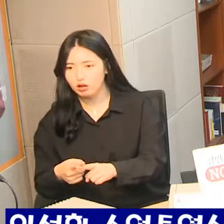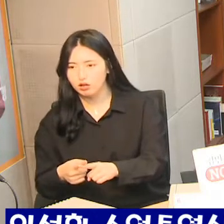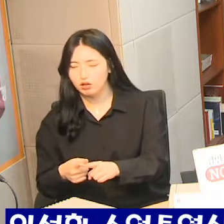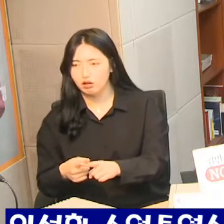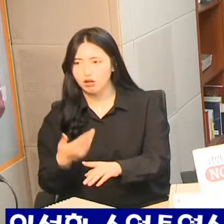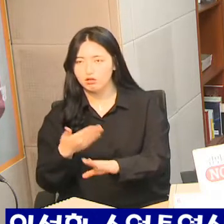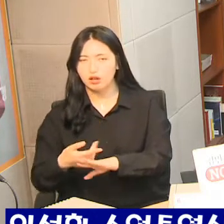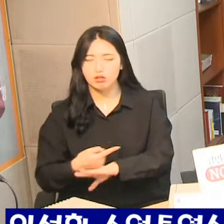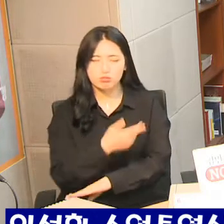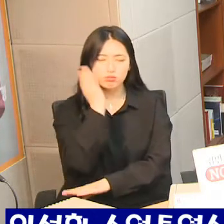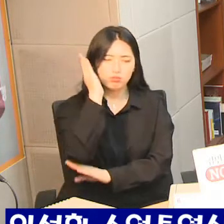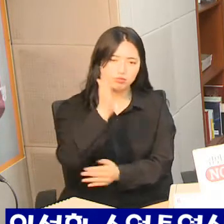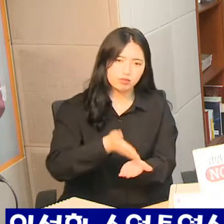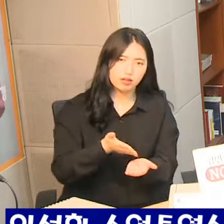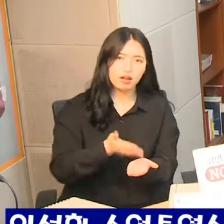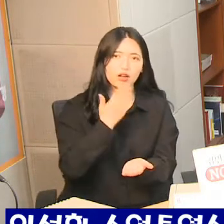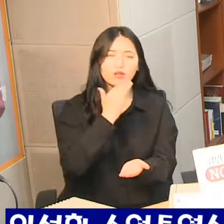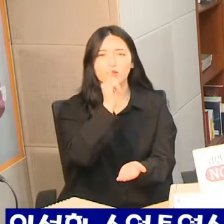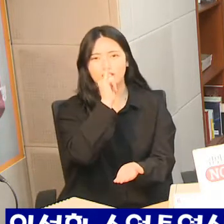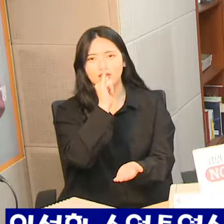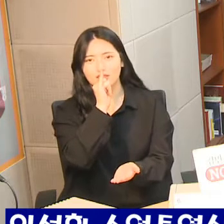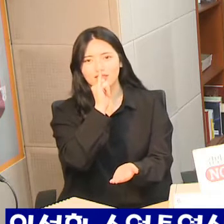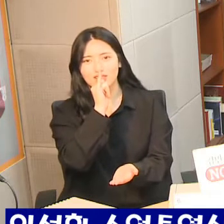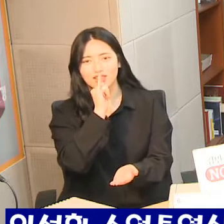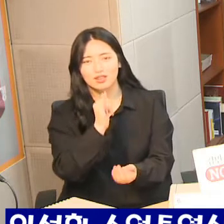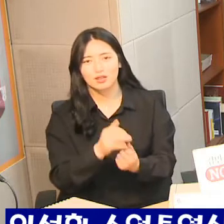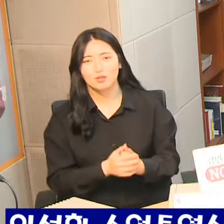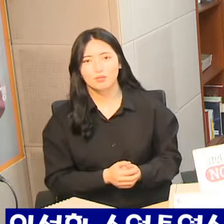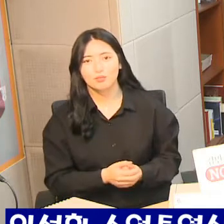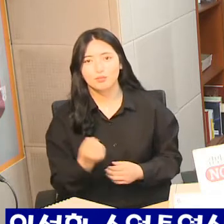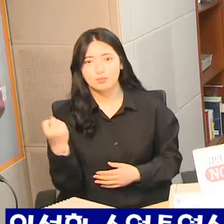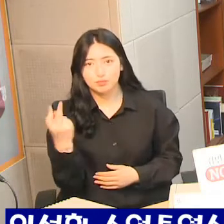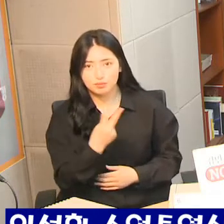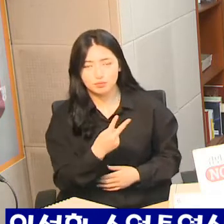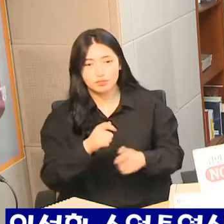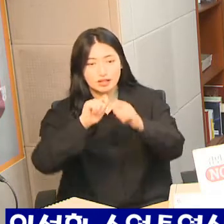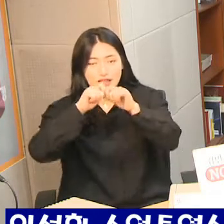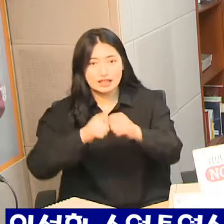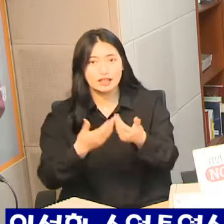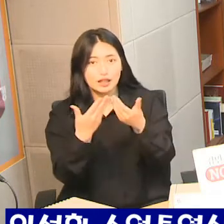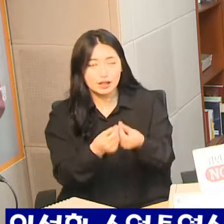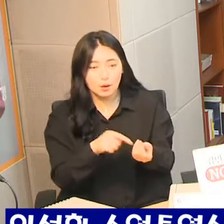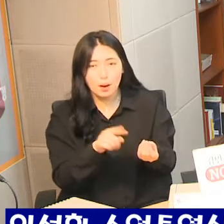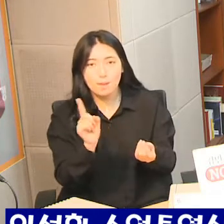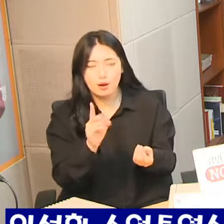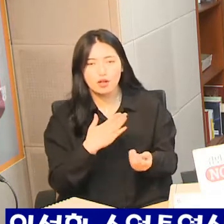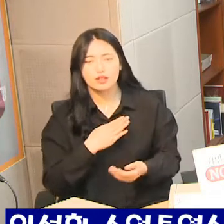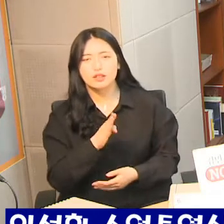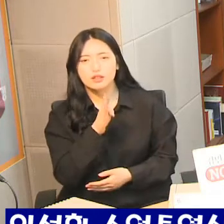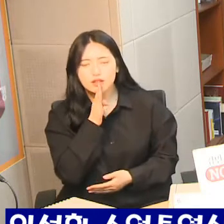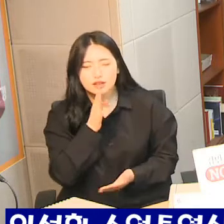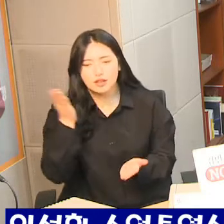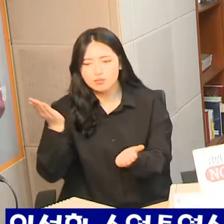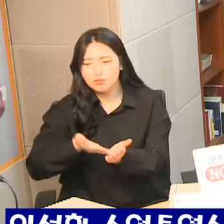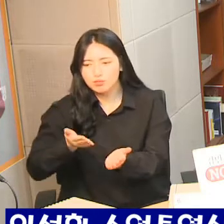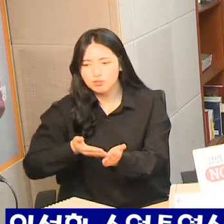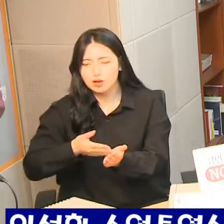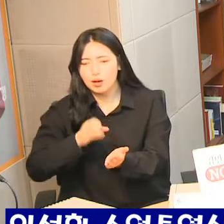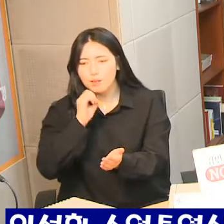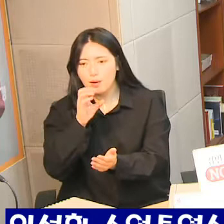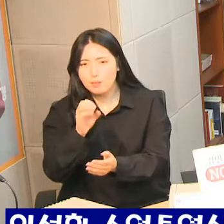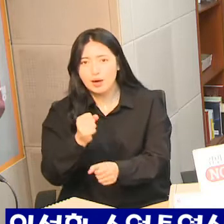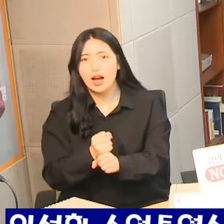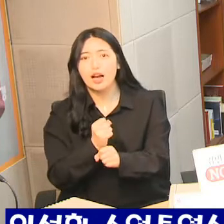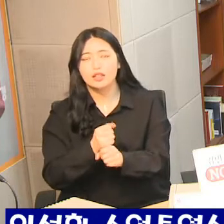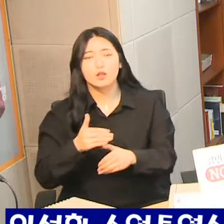삼천포로 빠지는 경우가 많이 있습니다. 돌아오기 힘들어요. 네. 그리고 이제 상세화는 내가 실제 멘트를 풀어가는